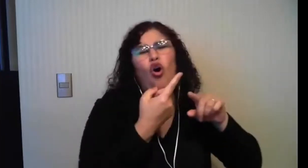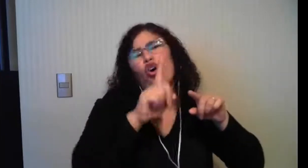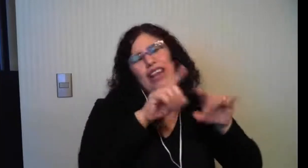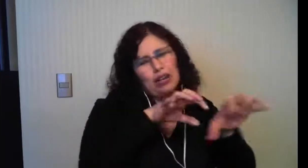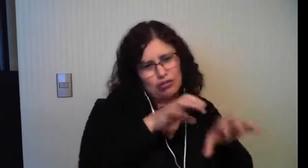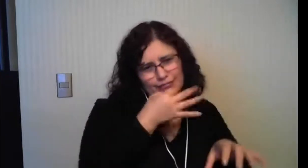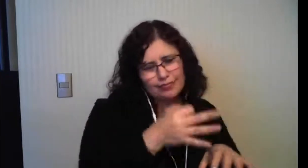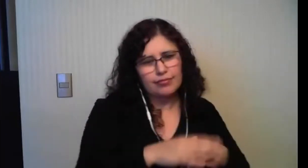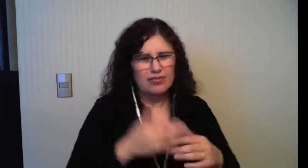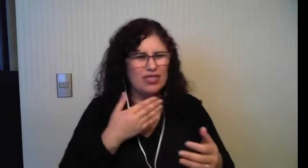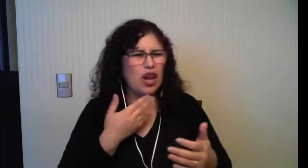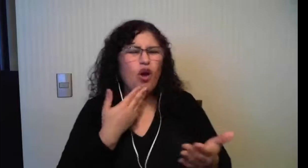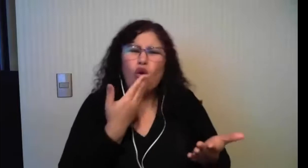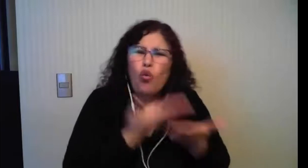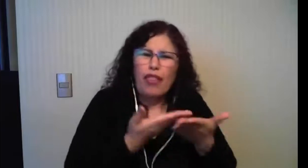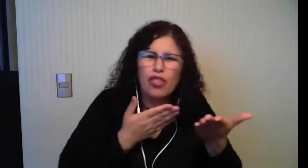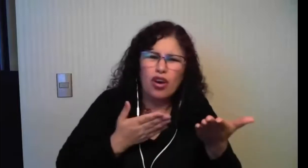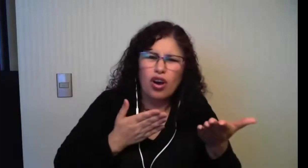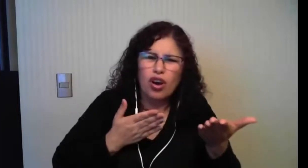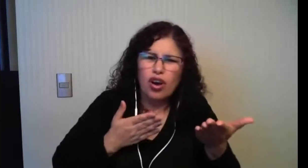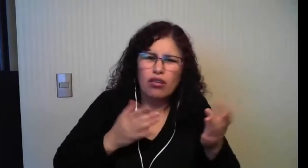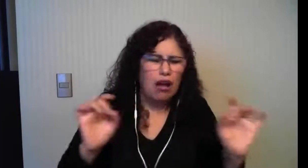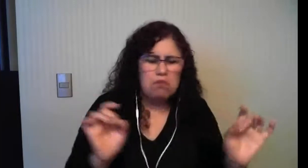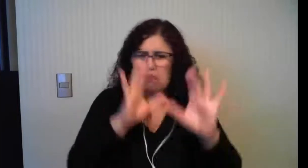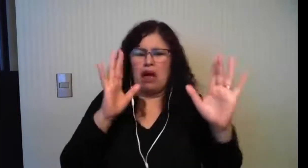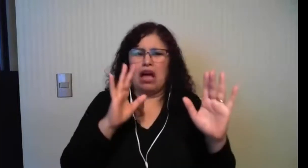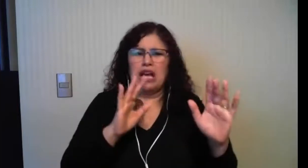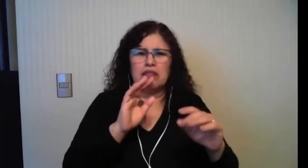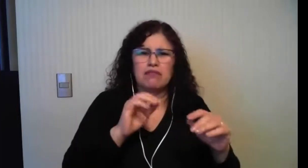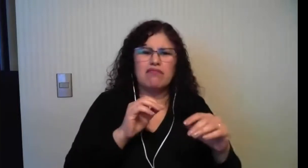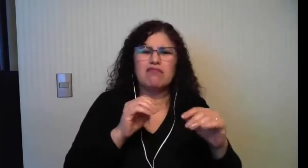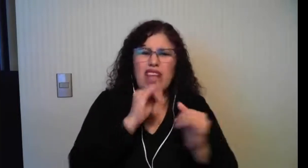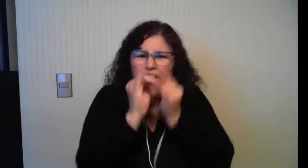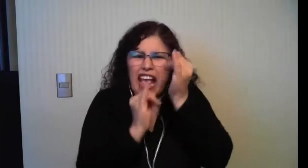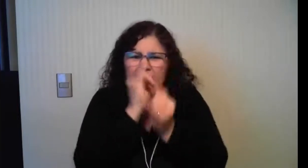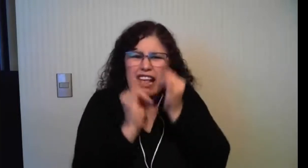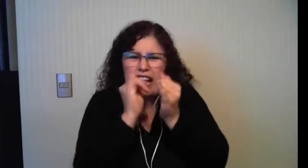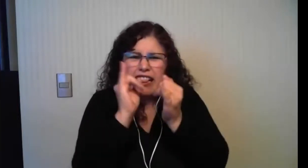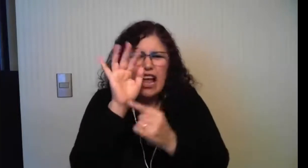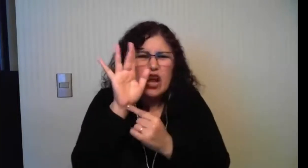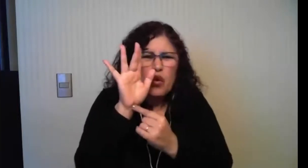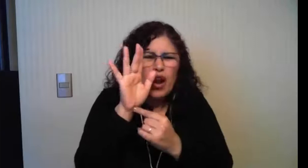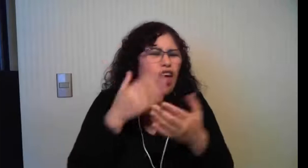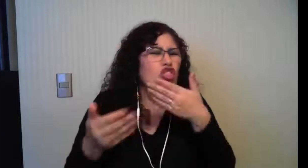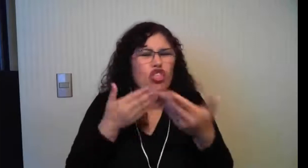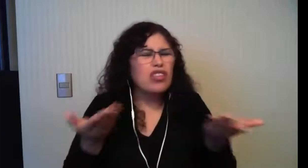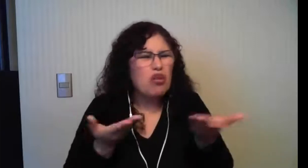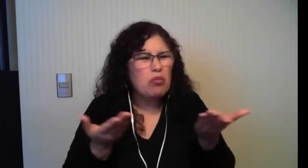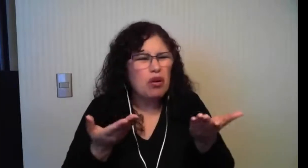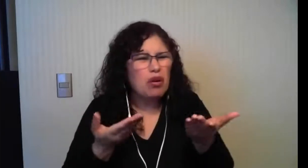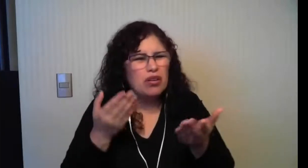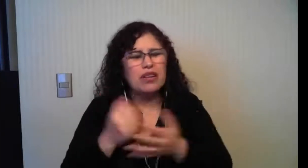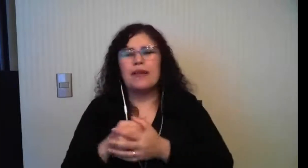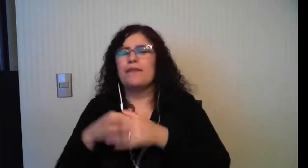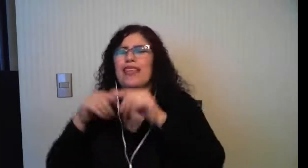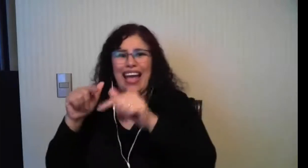¿cuándo aparecen estas como interneuronas? Pues son cuando, en el lado sensitivo, ¿no? ¿Son las interneuronas? No, la interneurona forma